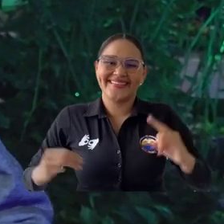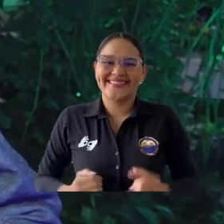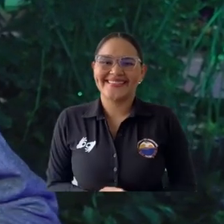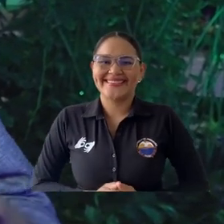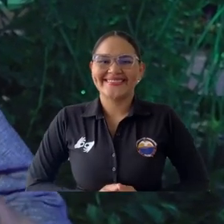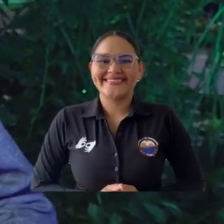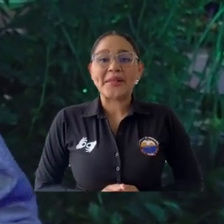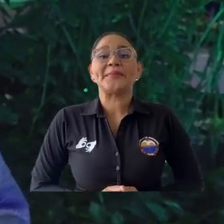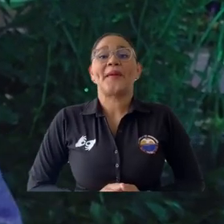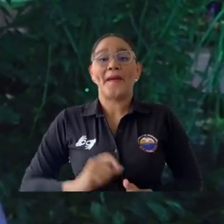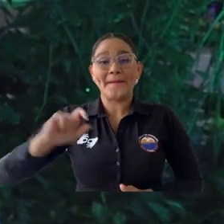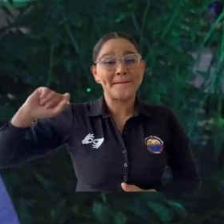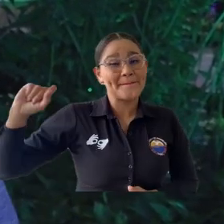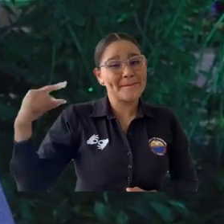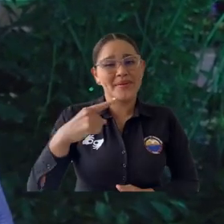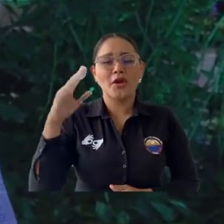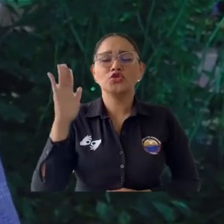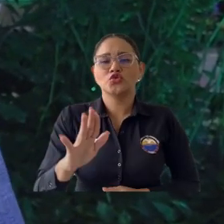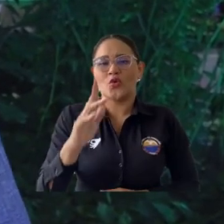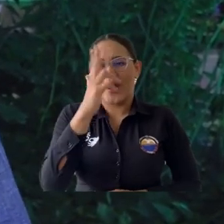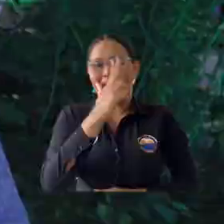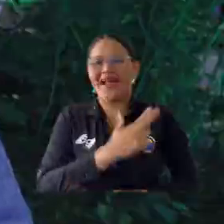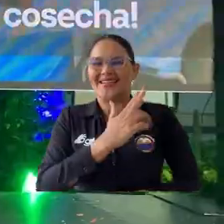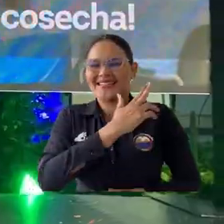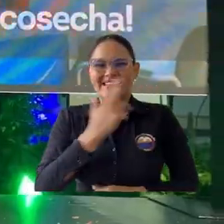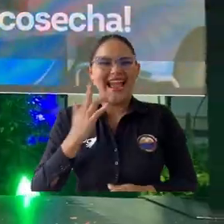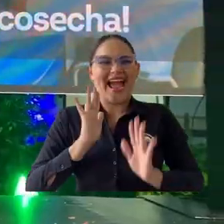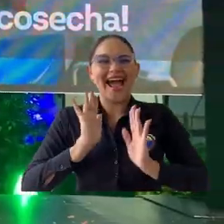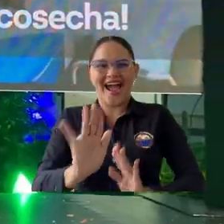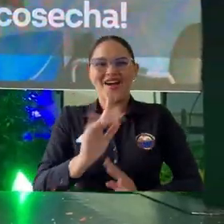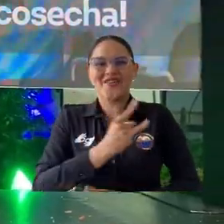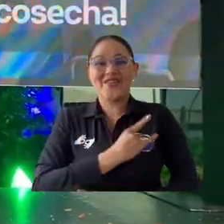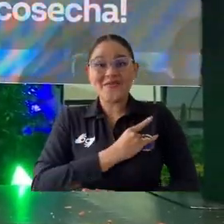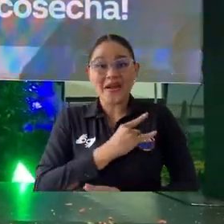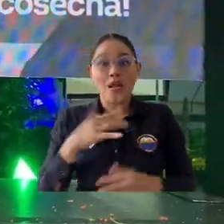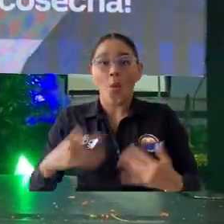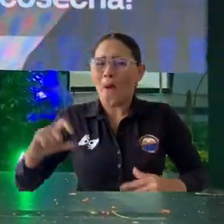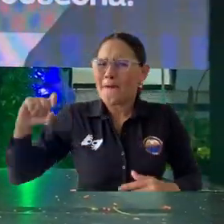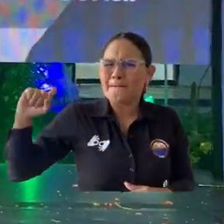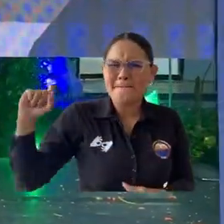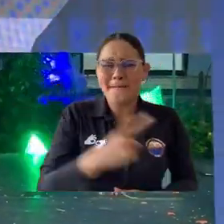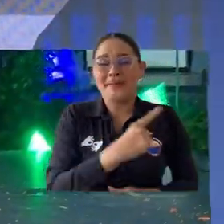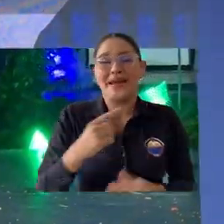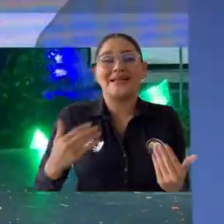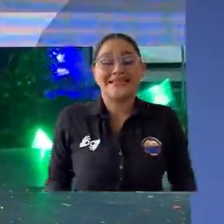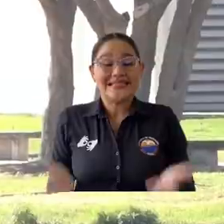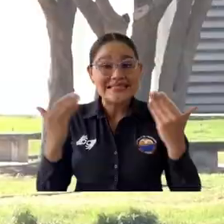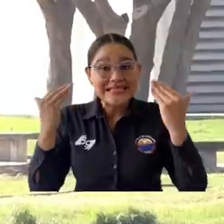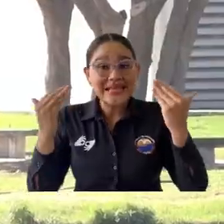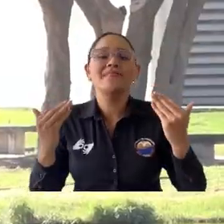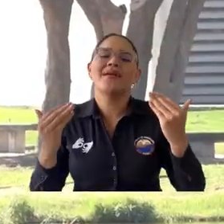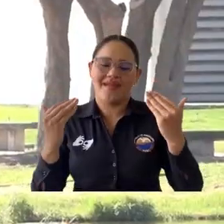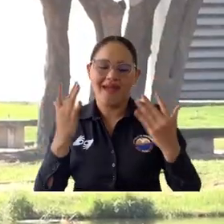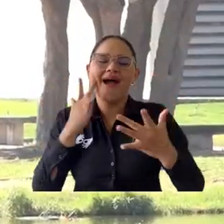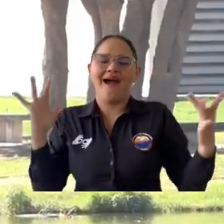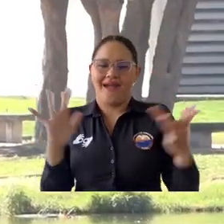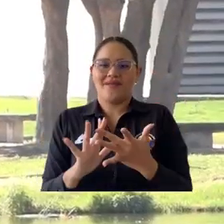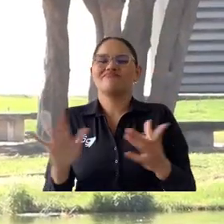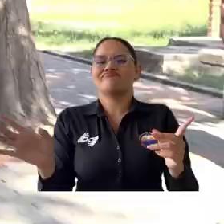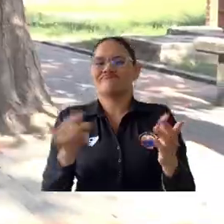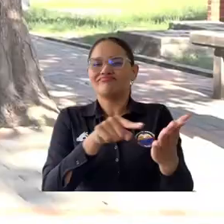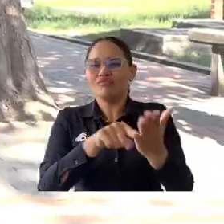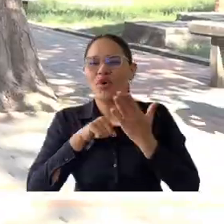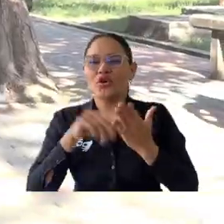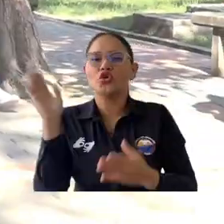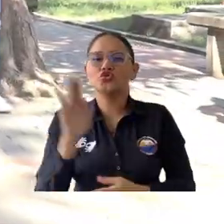durante los últimos años en la Universidad del Magdalena. La primera acreditación internacional a nivel institucional de la Universidad